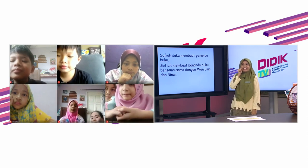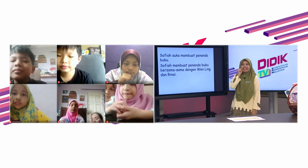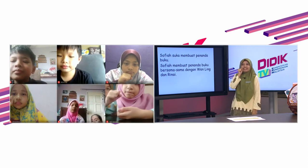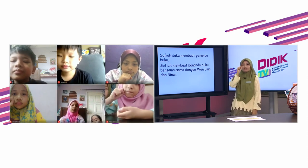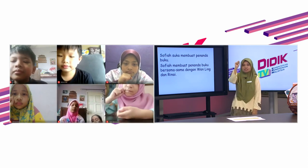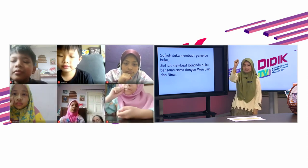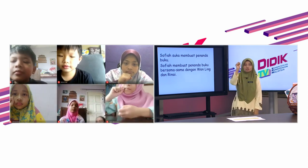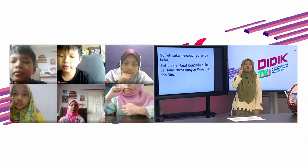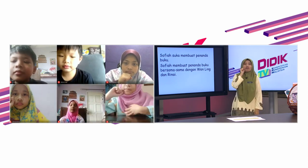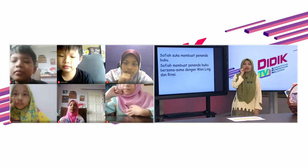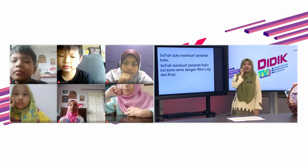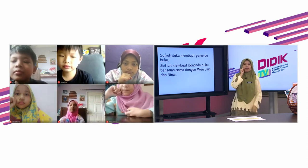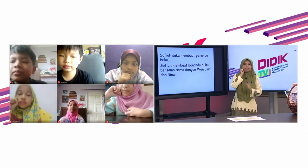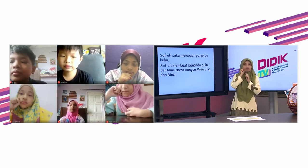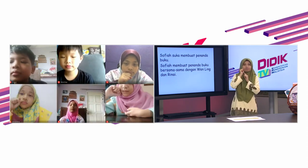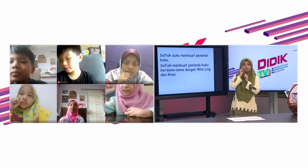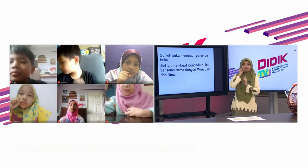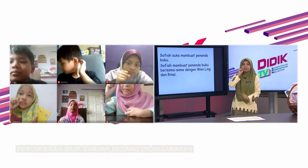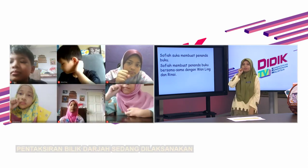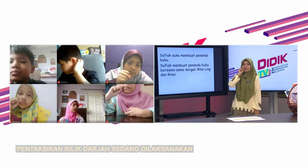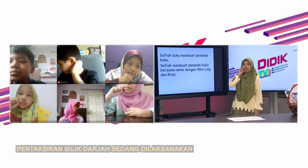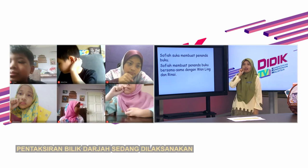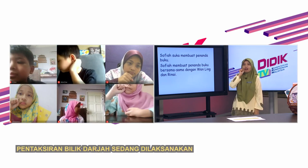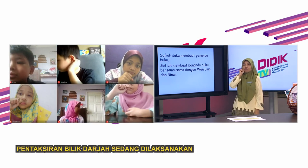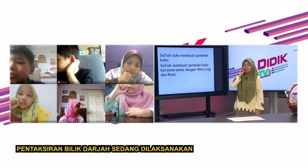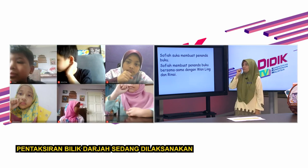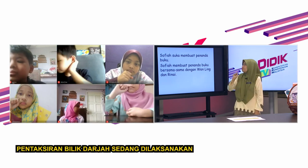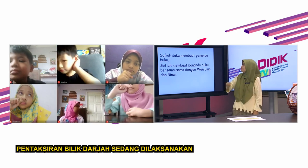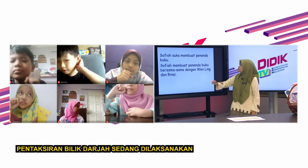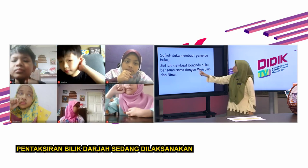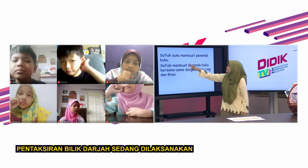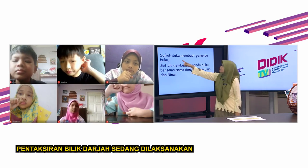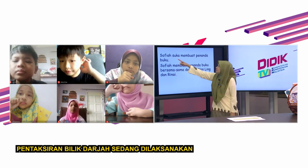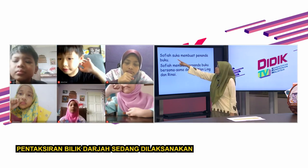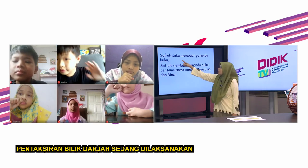Okey. Okey. Sofia. Sofia